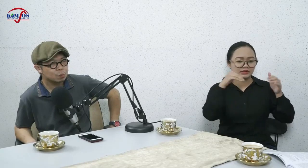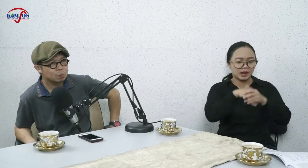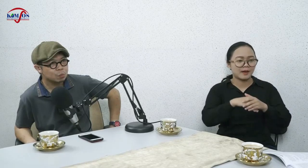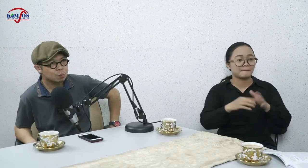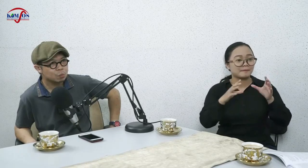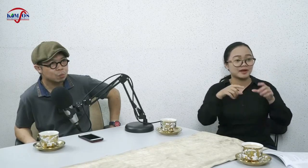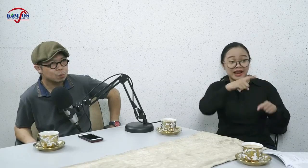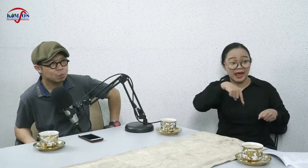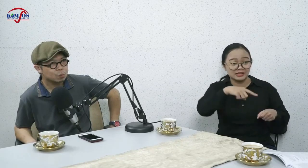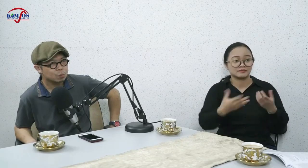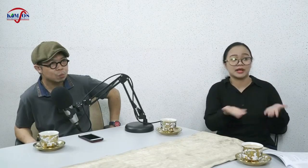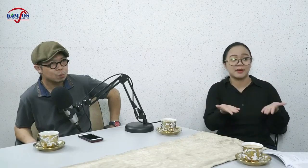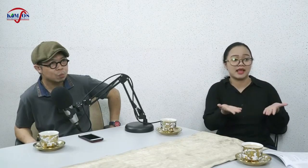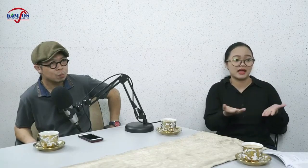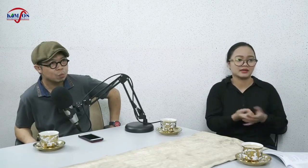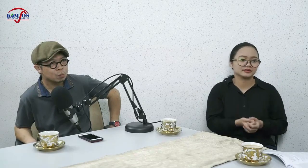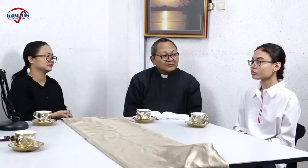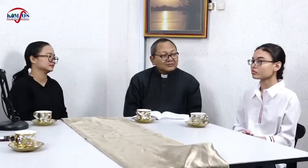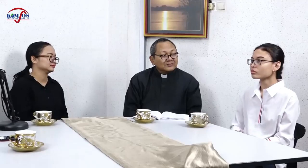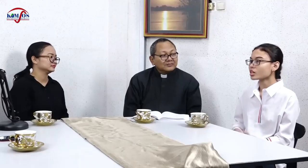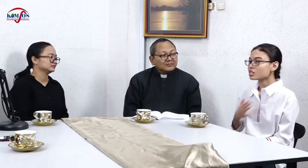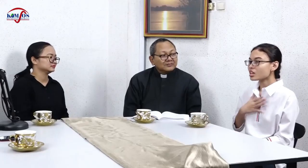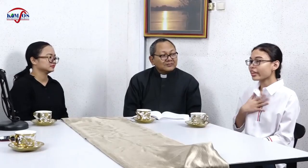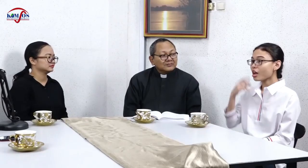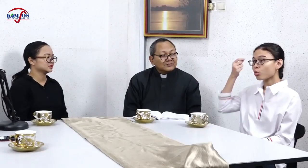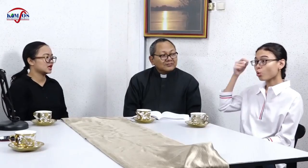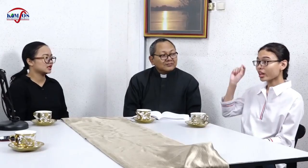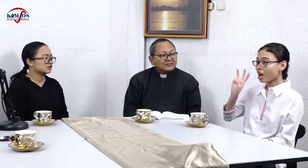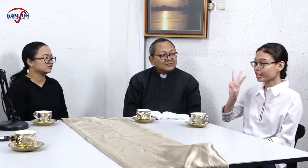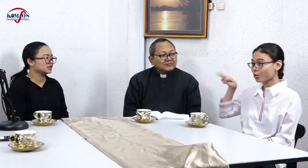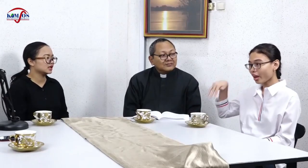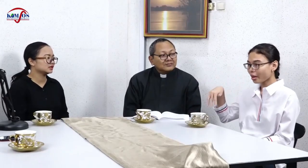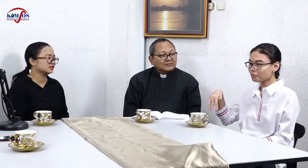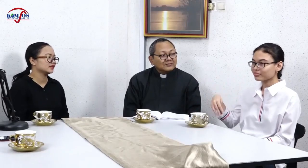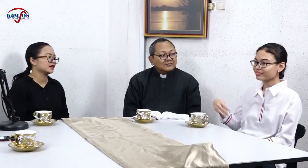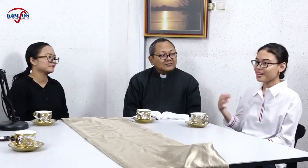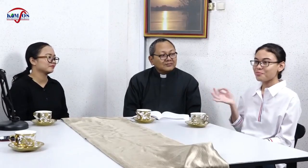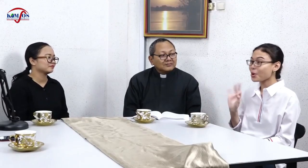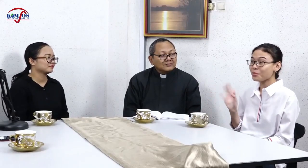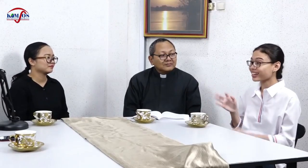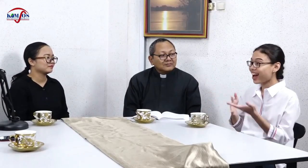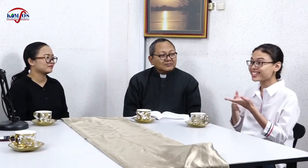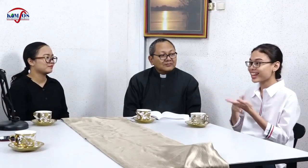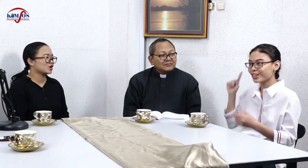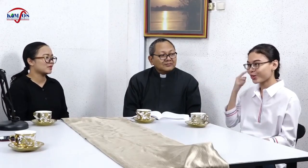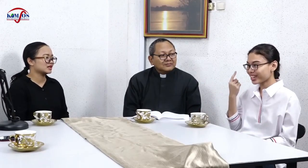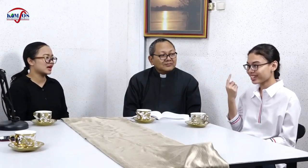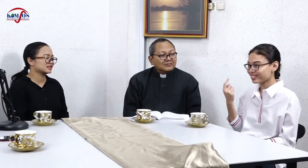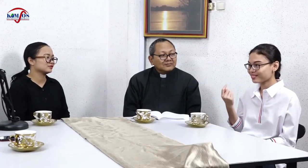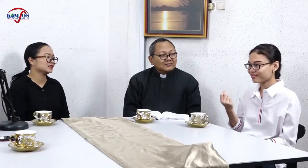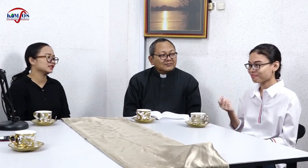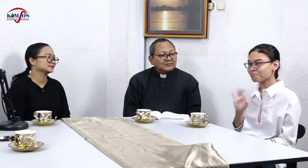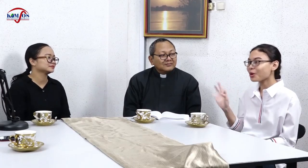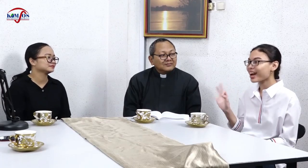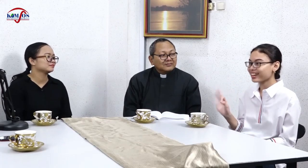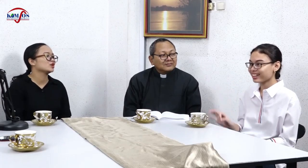dalam kelas bagaimana Saya kuliah di WM belum ada